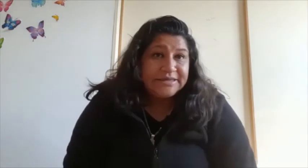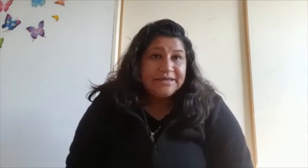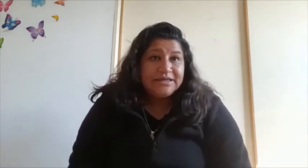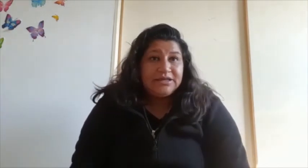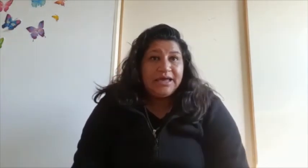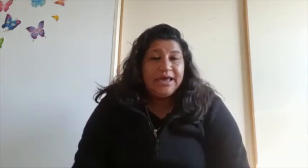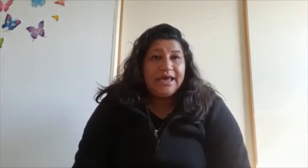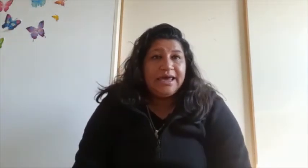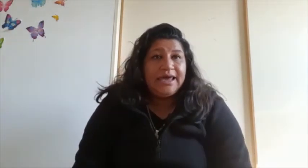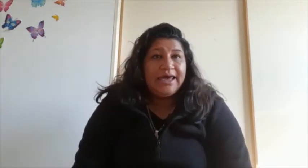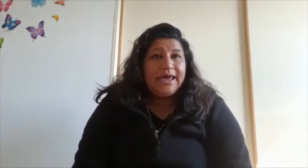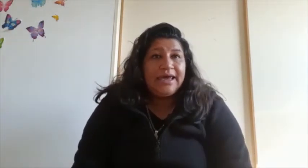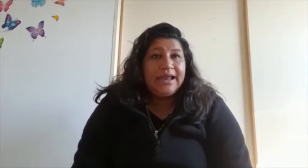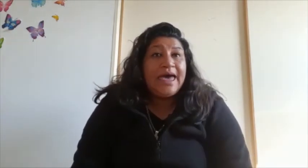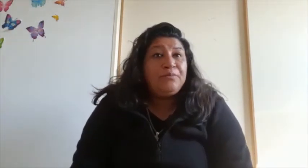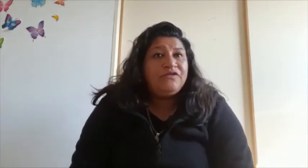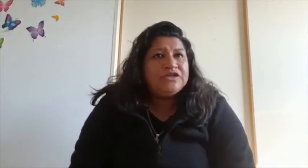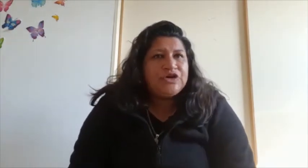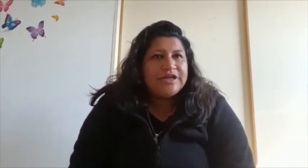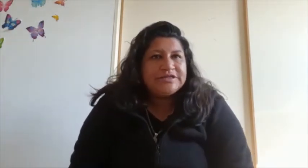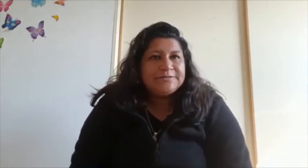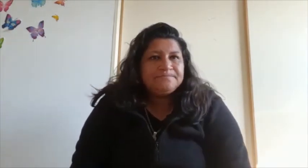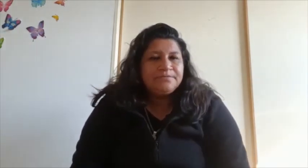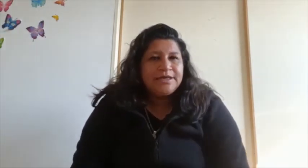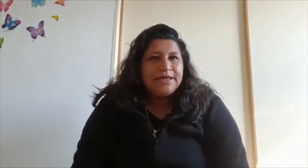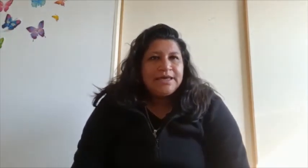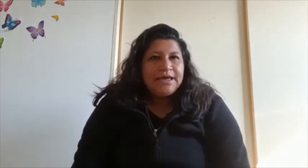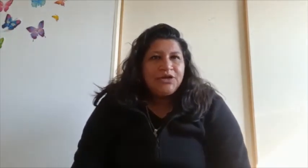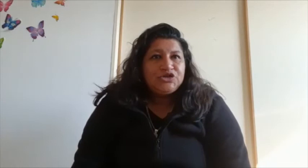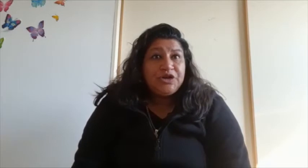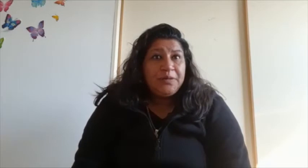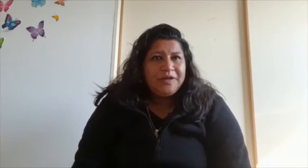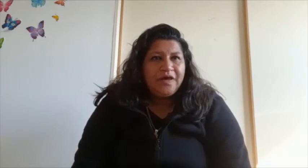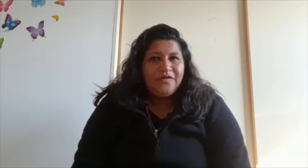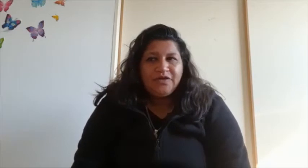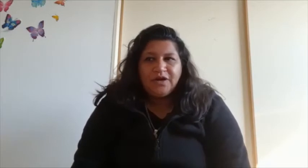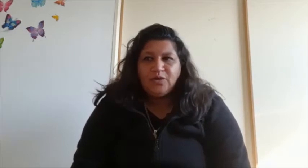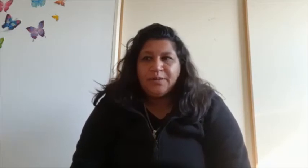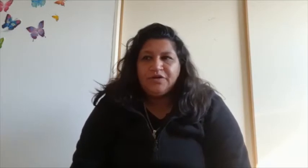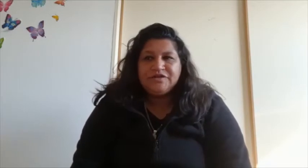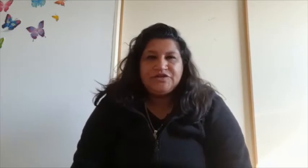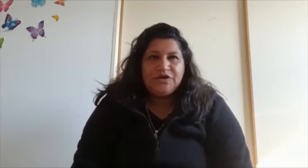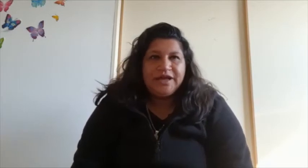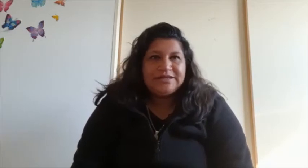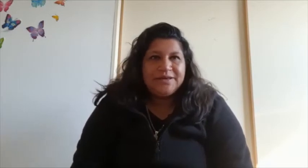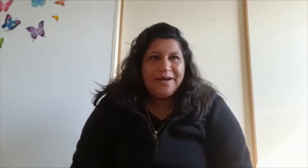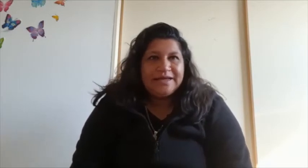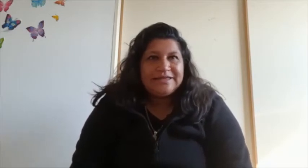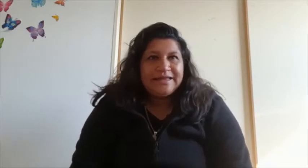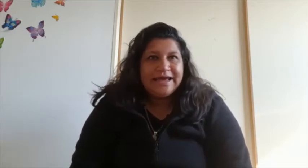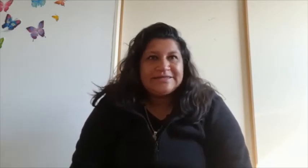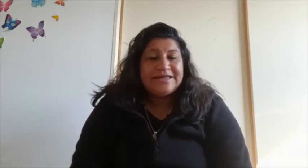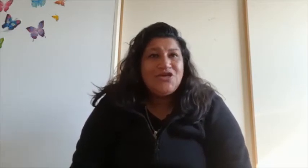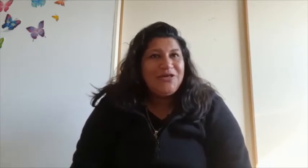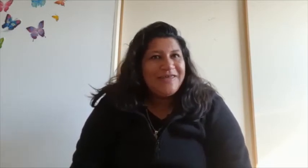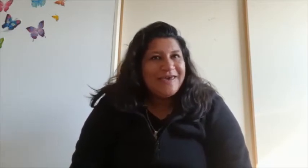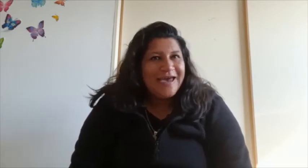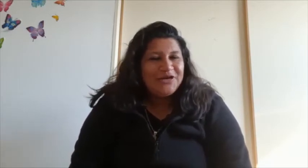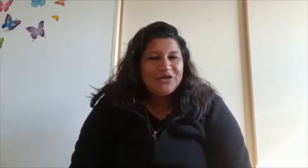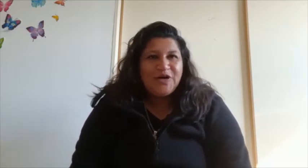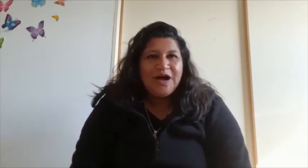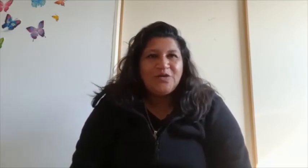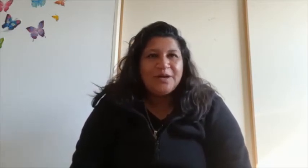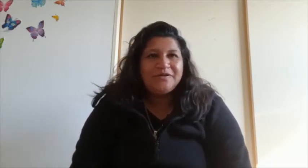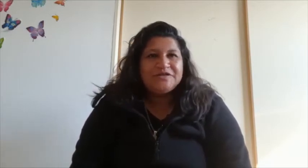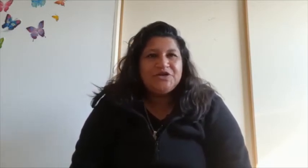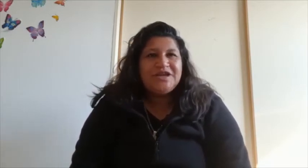viernes, las profesiones. Nosotros hemos estado viendo algunas profesiones semanas atrás y hoy día